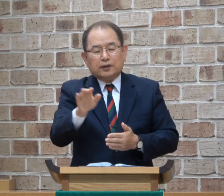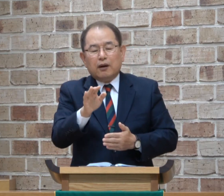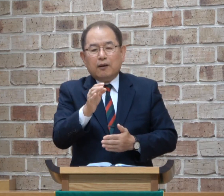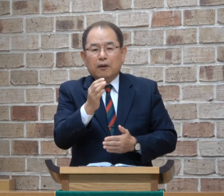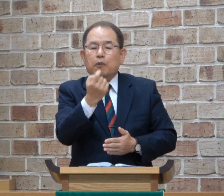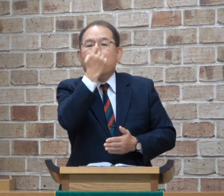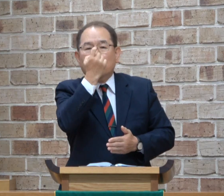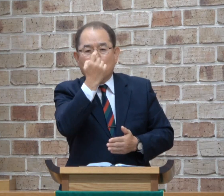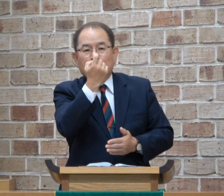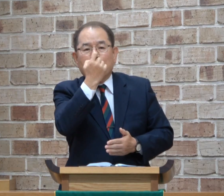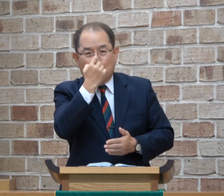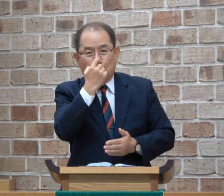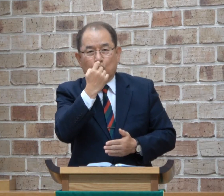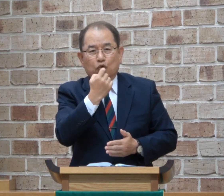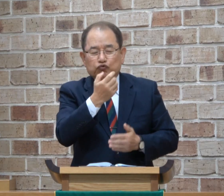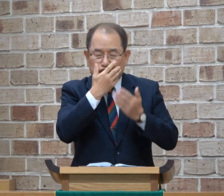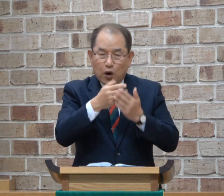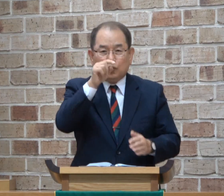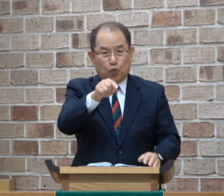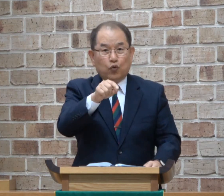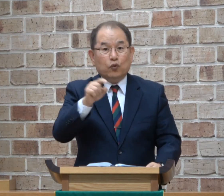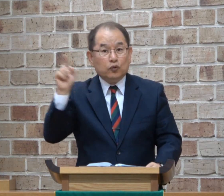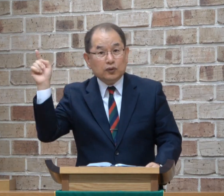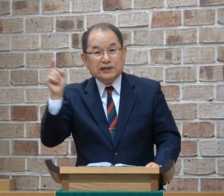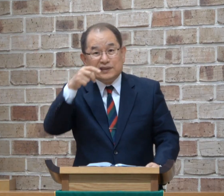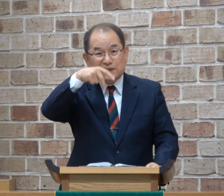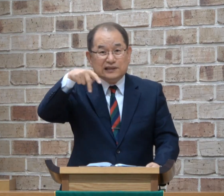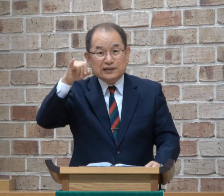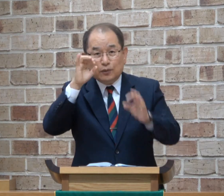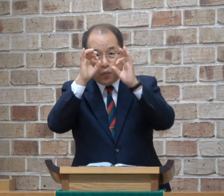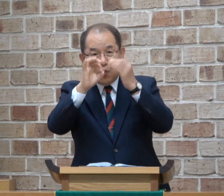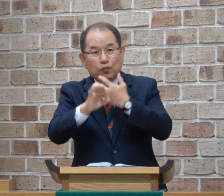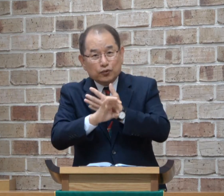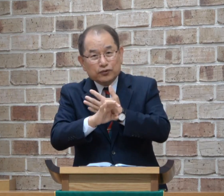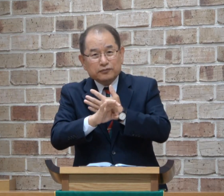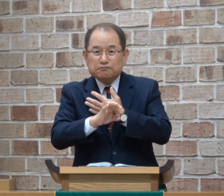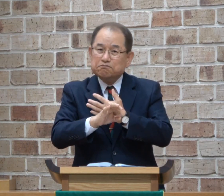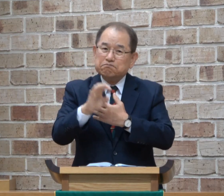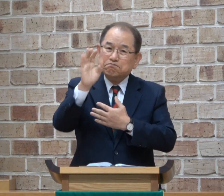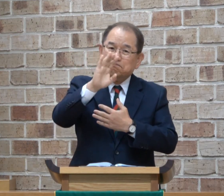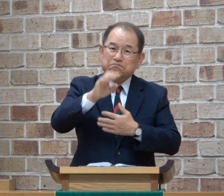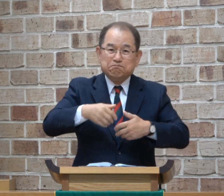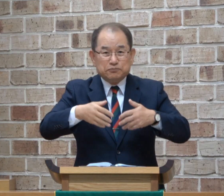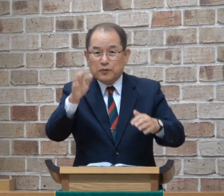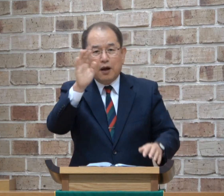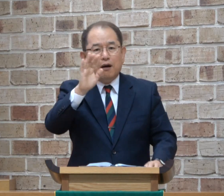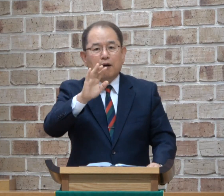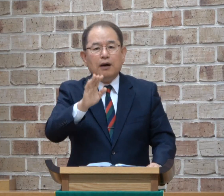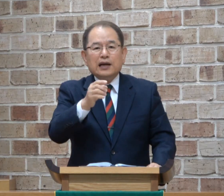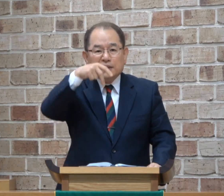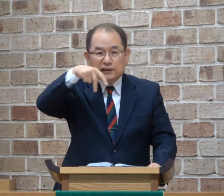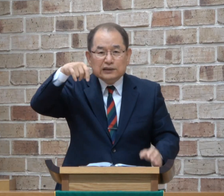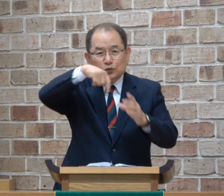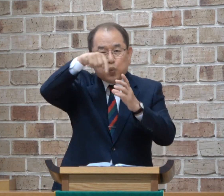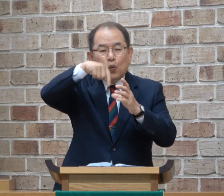우리가 그 씨를 통해서 많은 것을 배울 수가 있습니다. 씨 가운데 생명이 있을